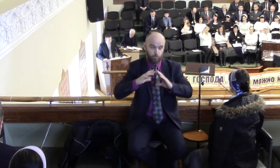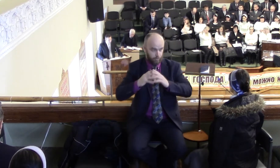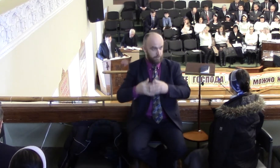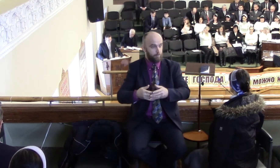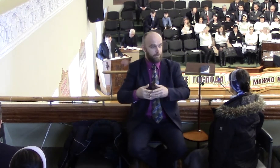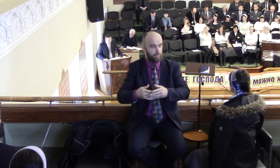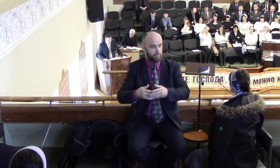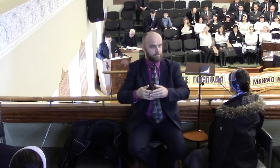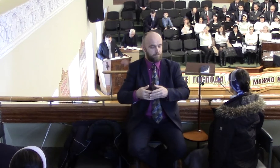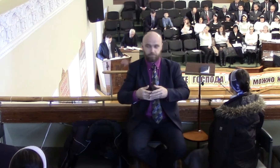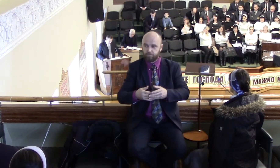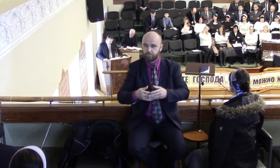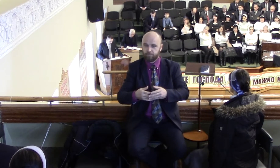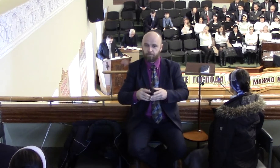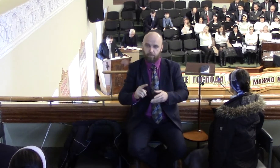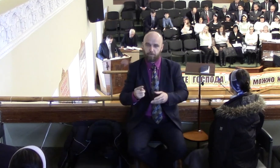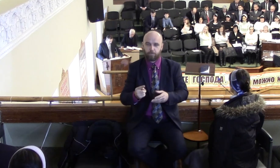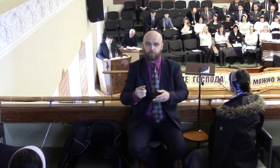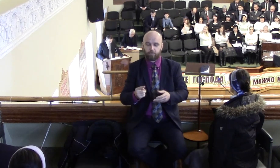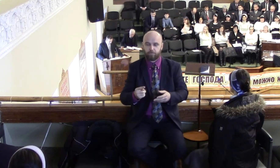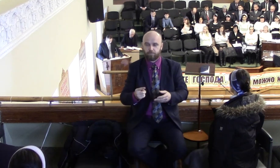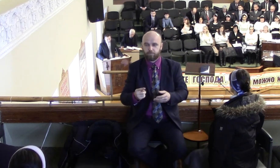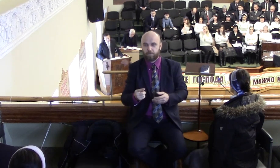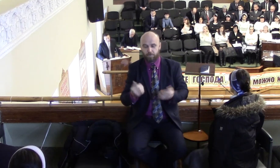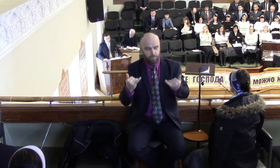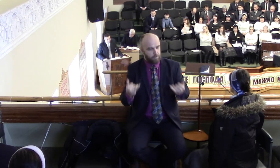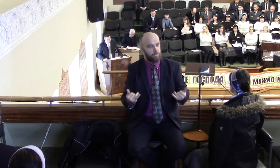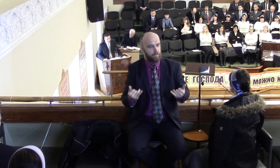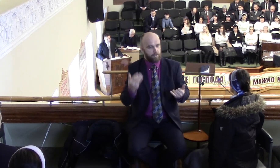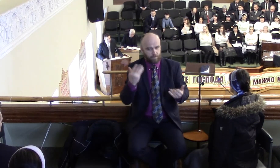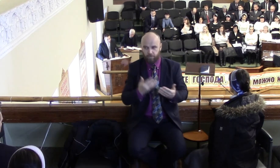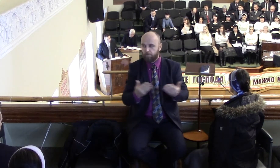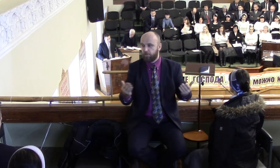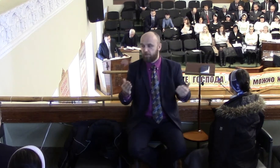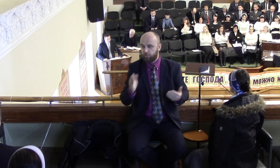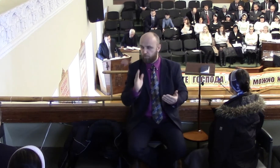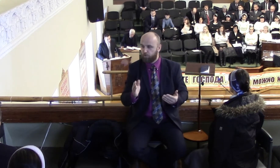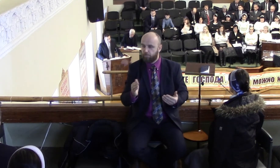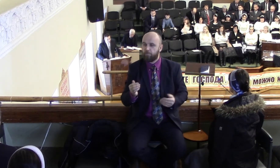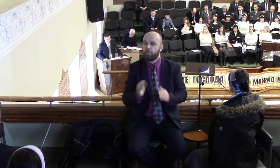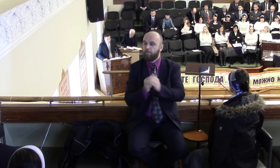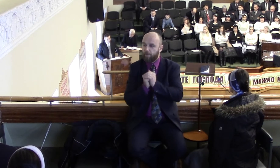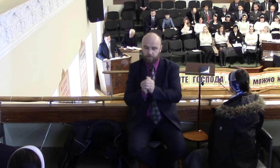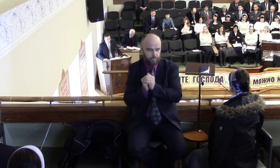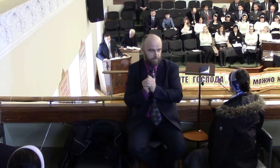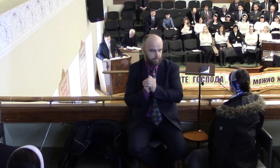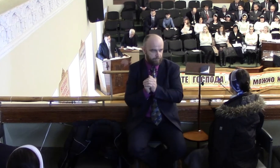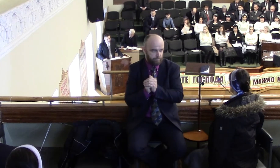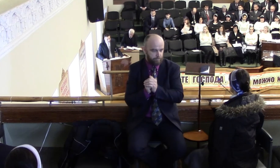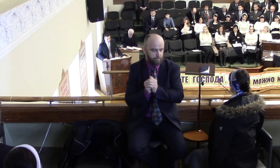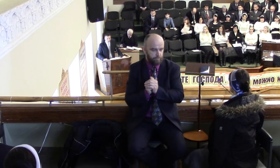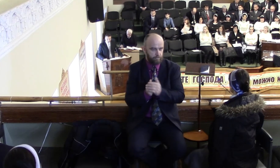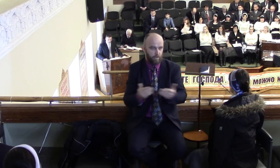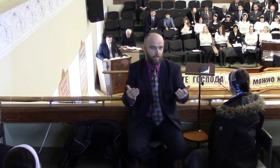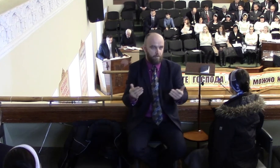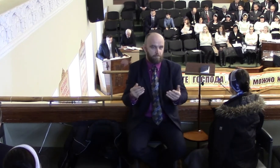разбег. Поэтому, братья и сестры, сейчас, когда мы будем молиться, нам нужно помнить